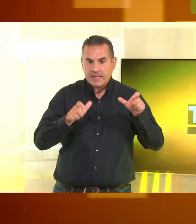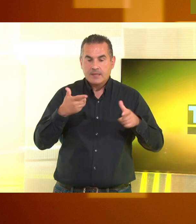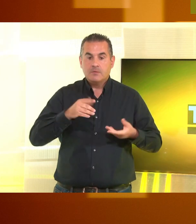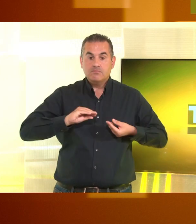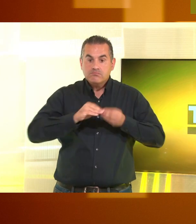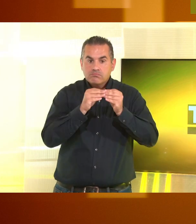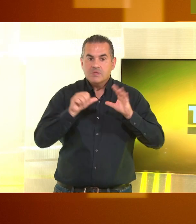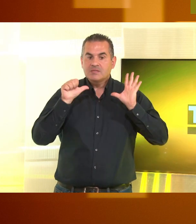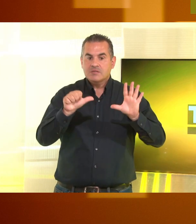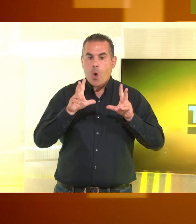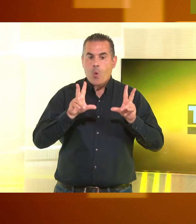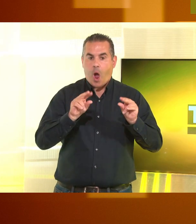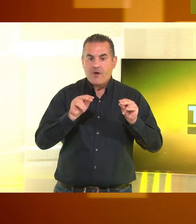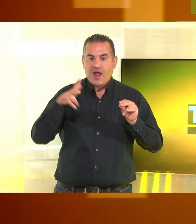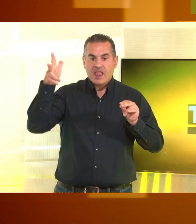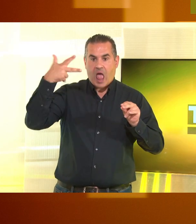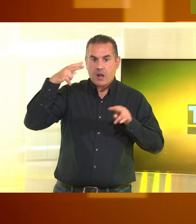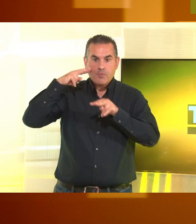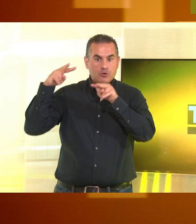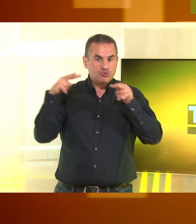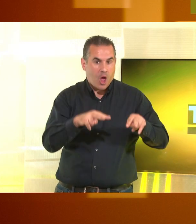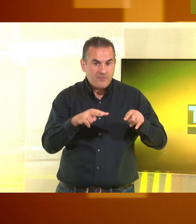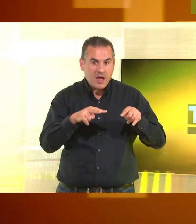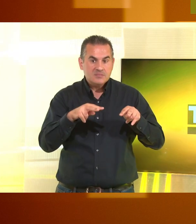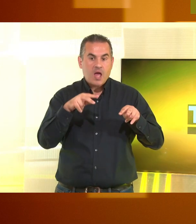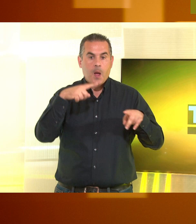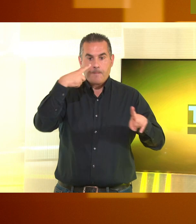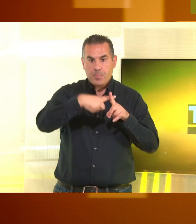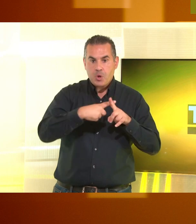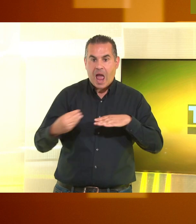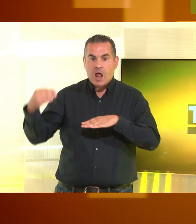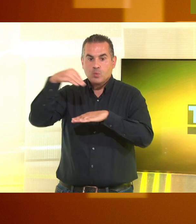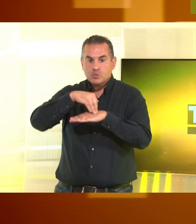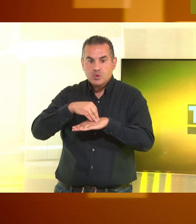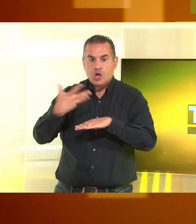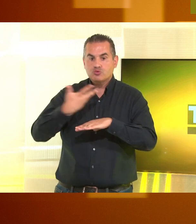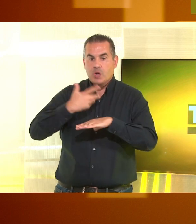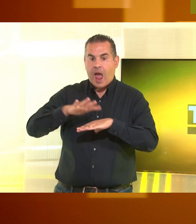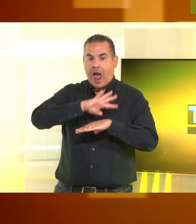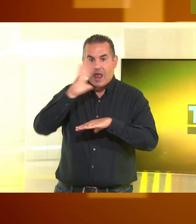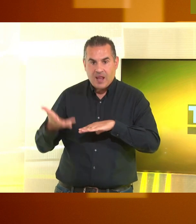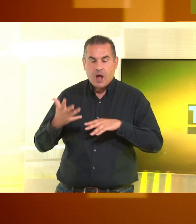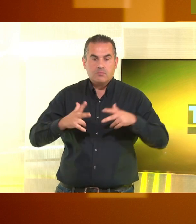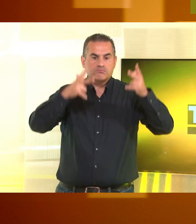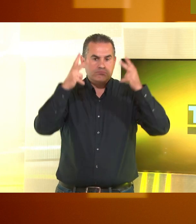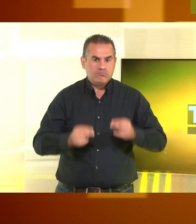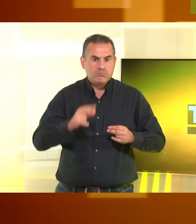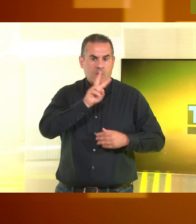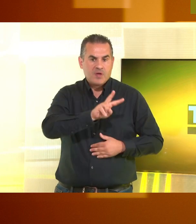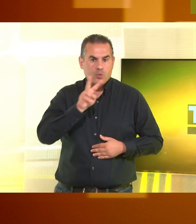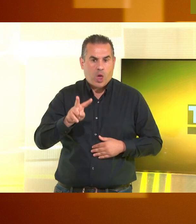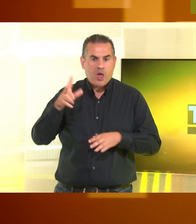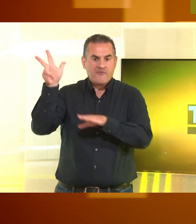quelle già presenti, portando il totale a 22. Il progetto del valore di 170.000 euro è stato fortemente voluto